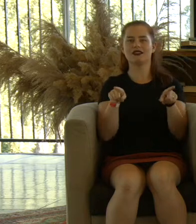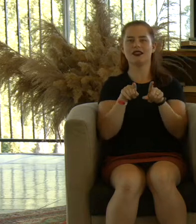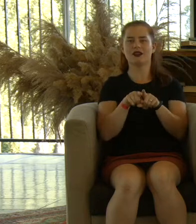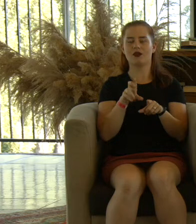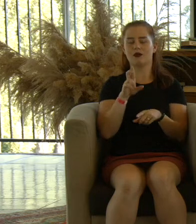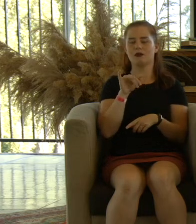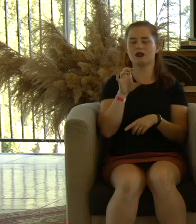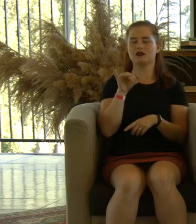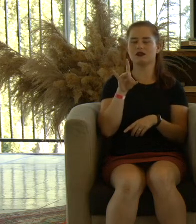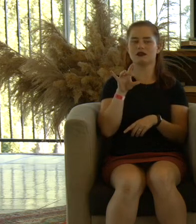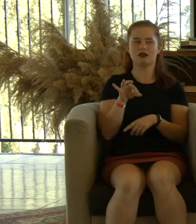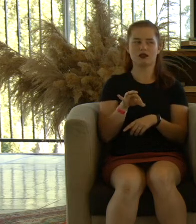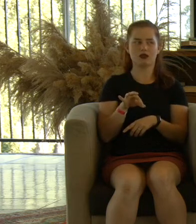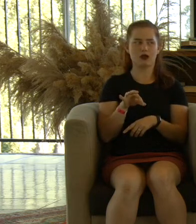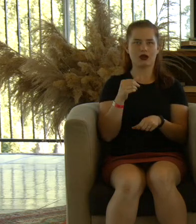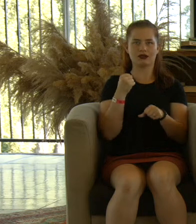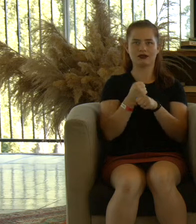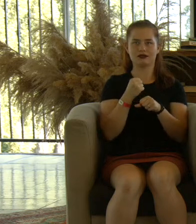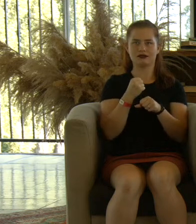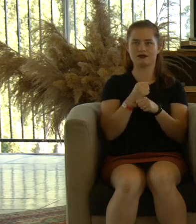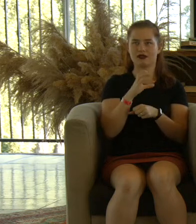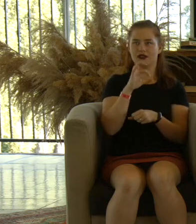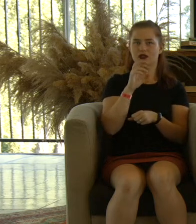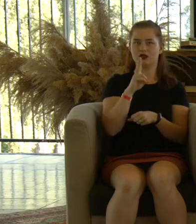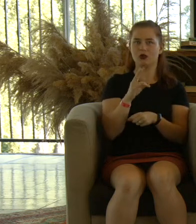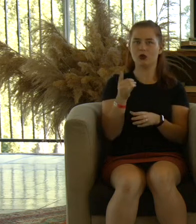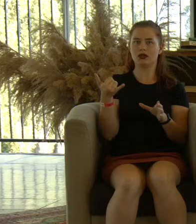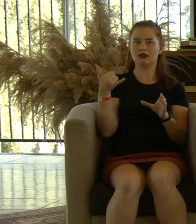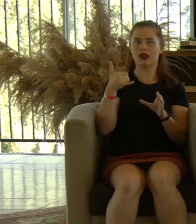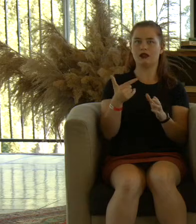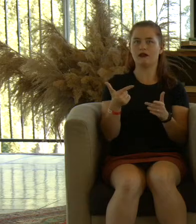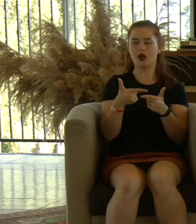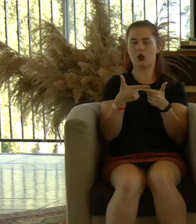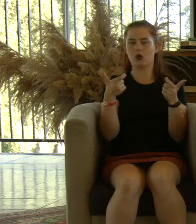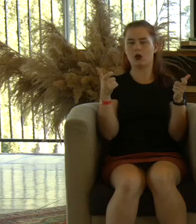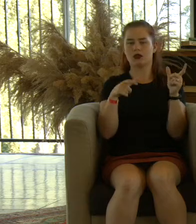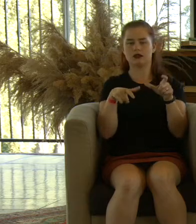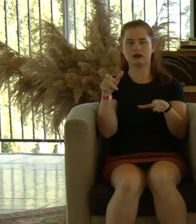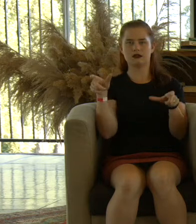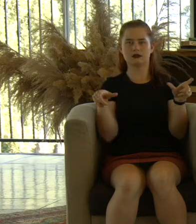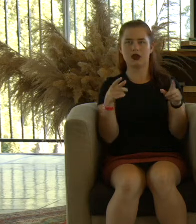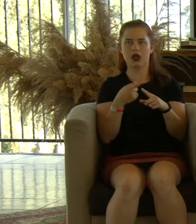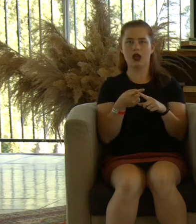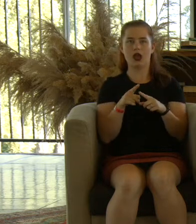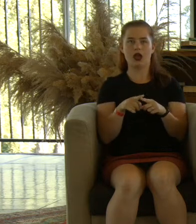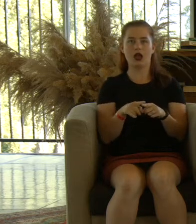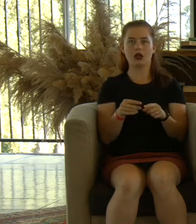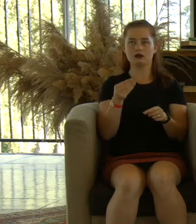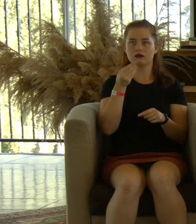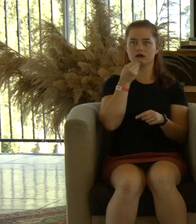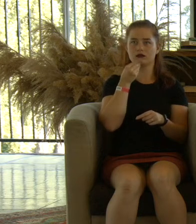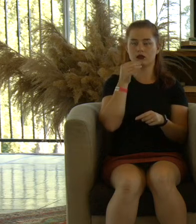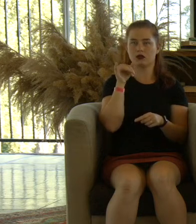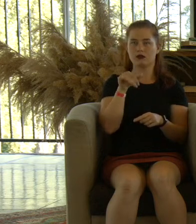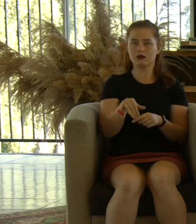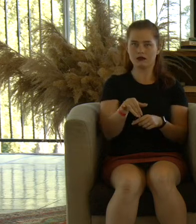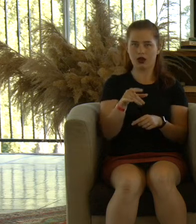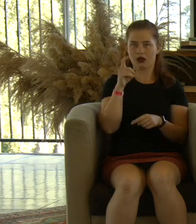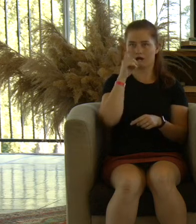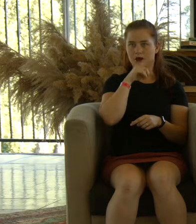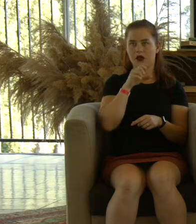бистро, сбродить сок и наливать его гостям. Это же блюдо, оно вас сбродило.